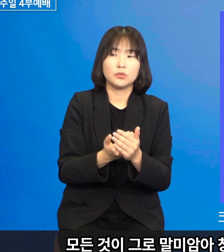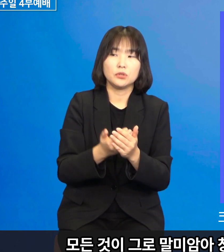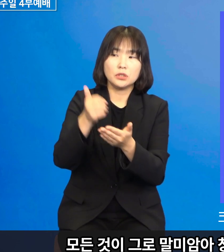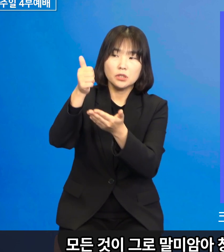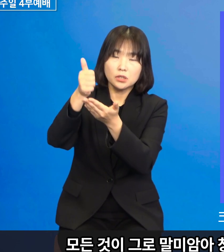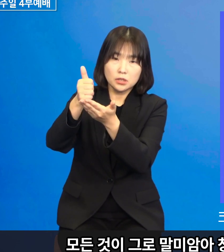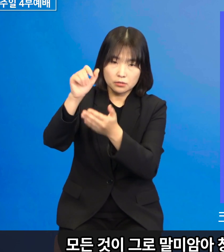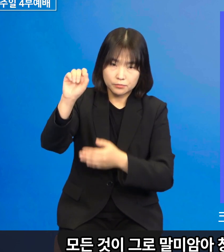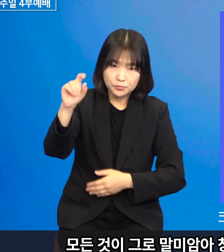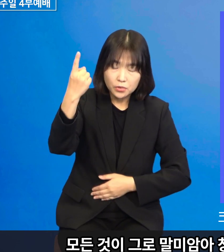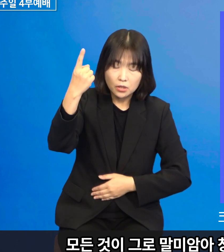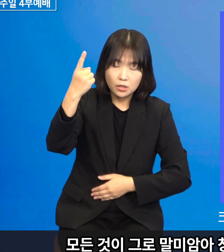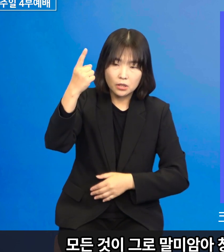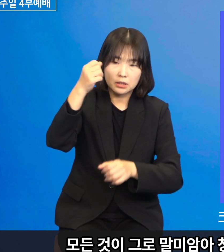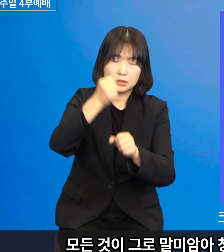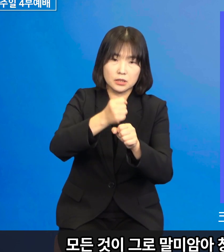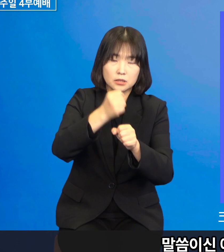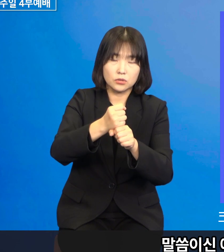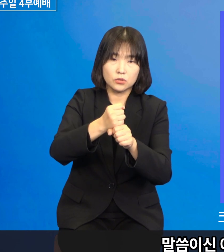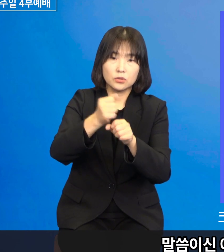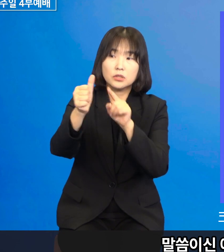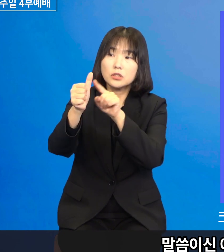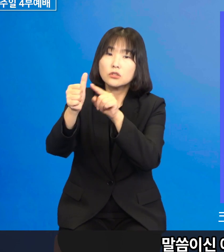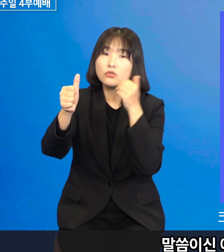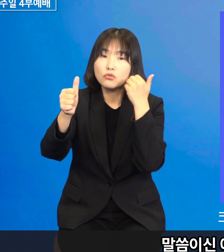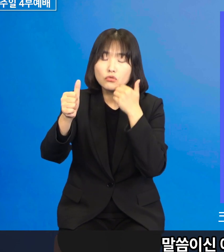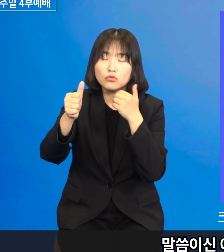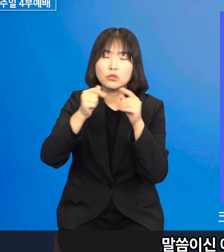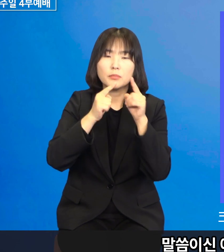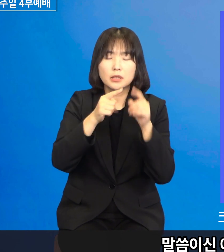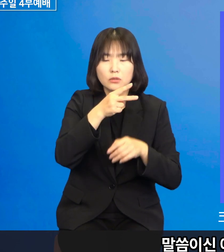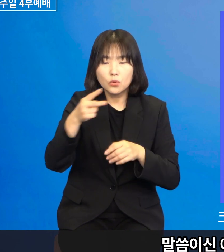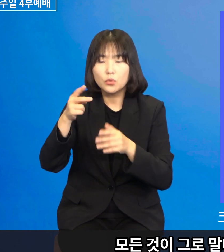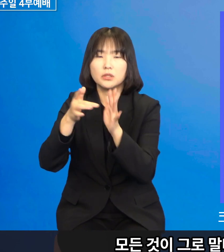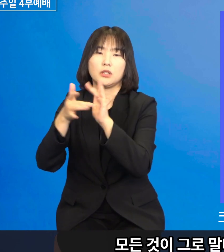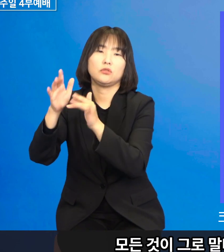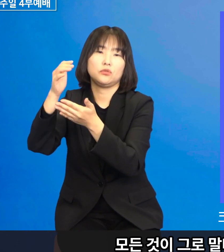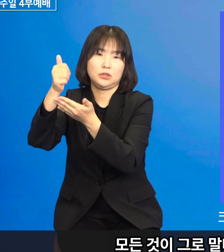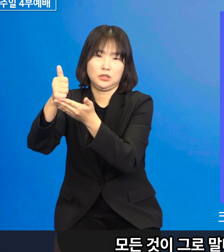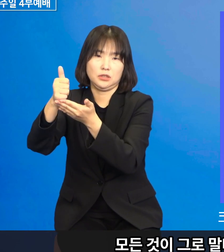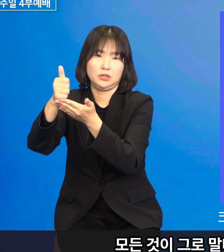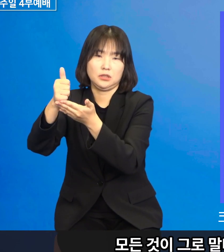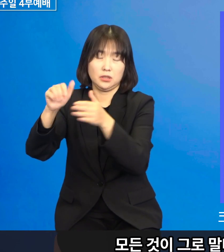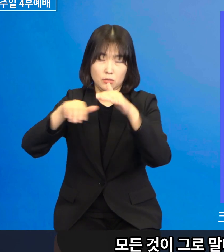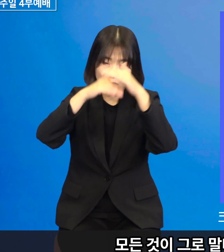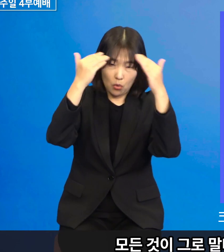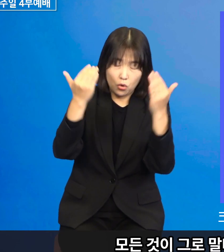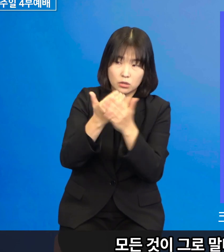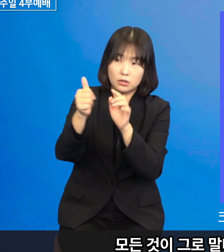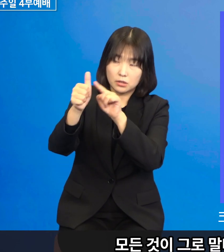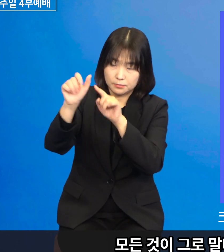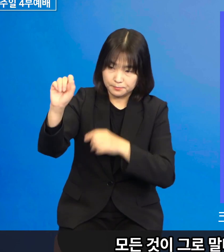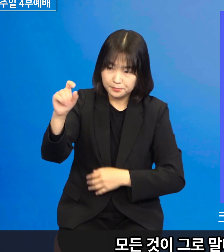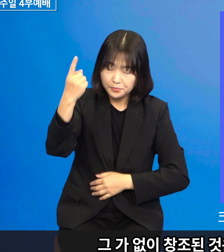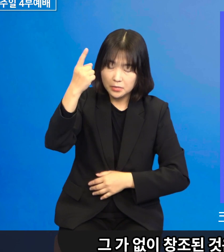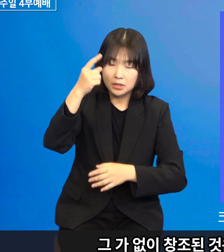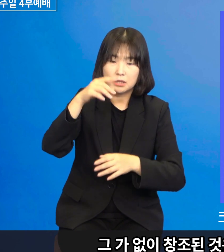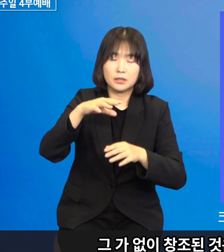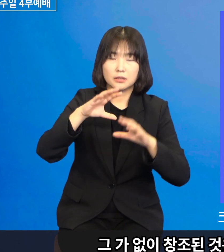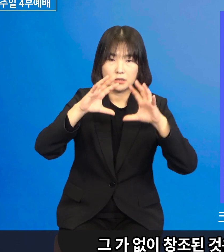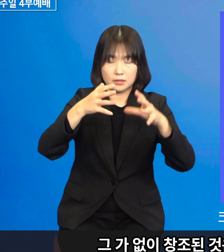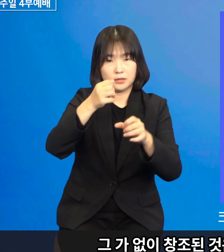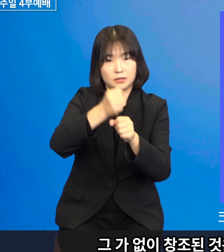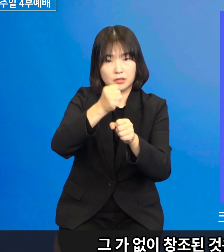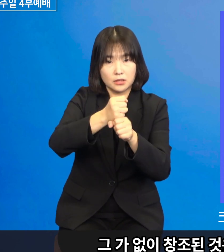말미암아 창조되었으니 그는 누구예요? 말씀이신 예수님입니다. 모든 것이 그로 말미암아 창조되었으니 그가